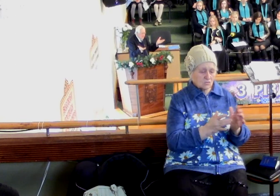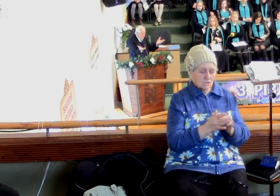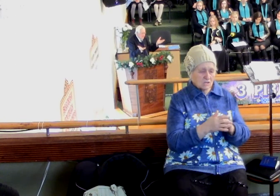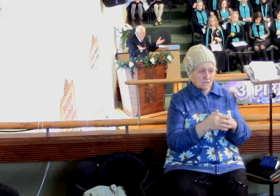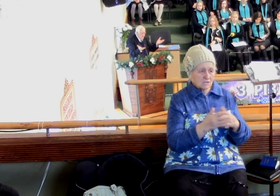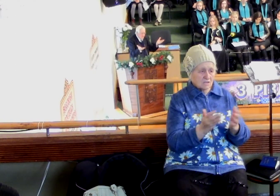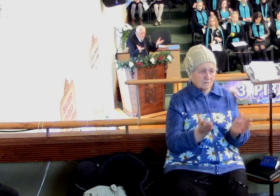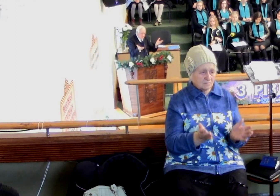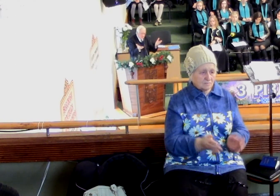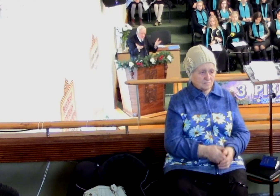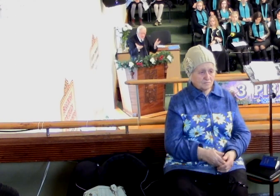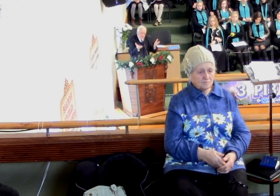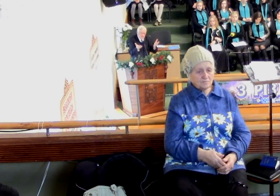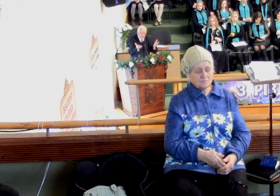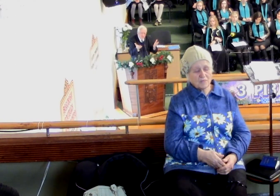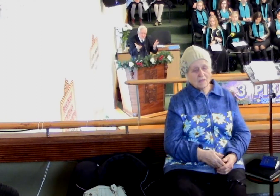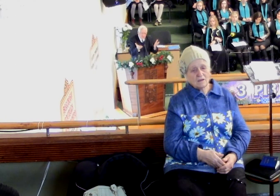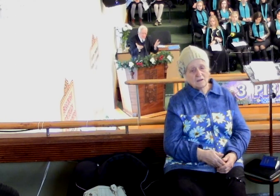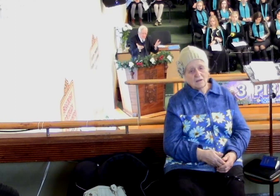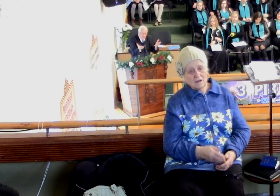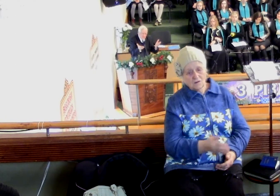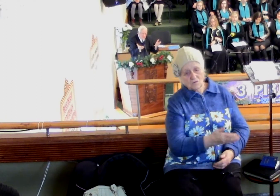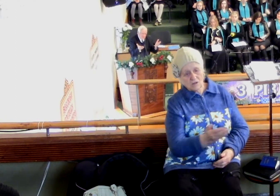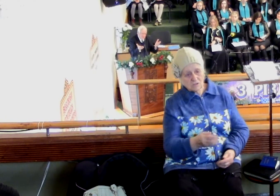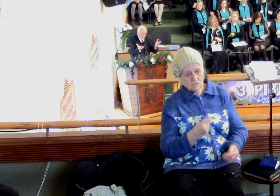Христа. В нашем собрании есть гости.